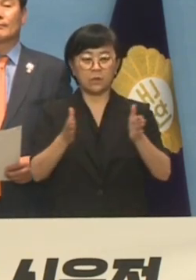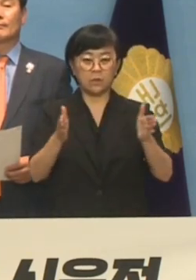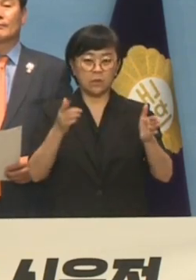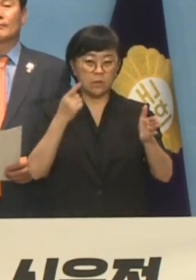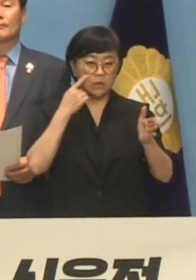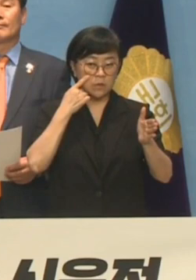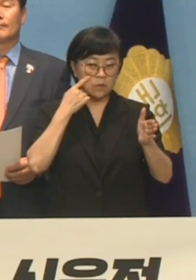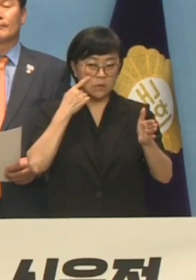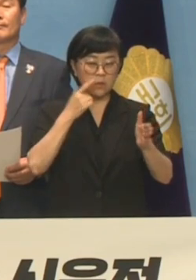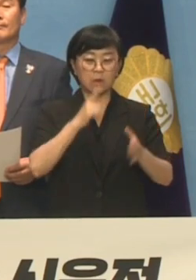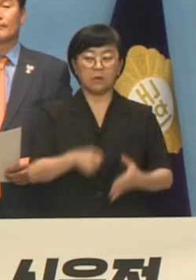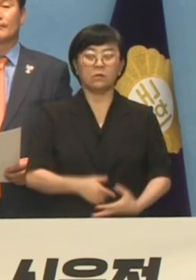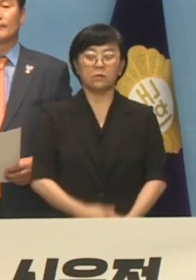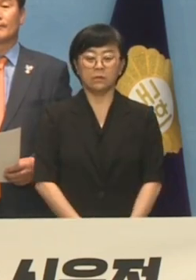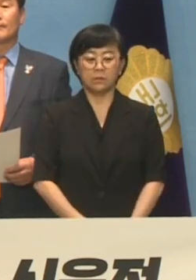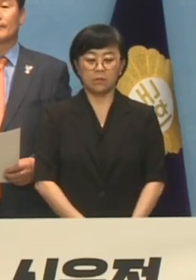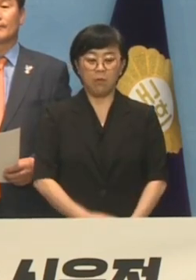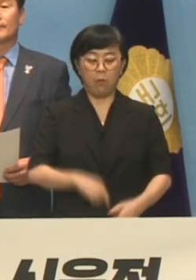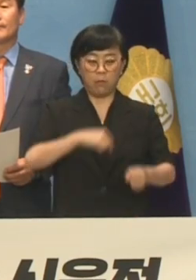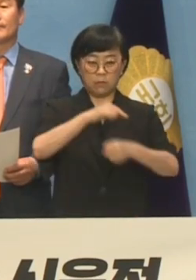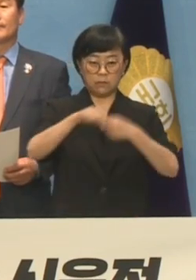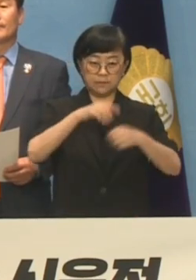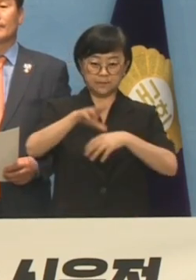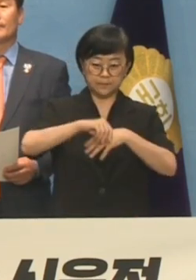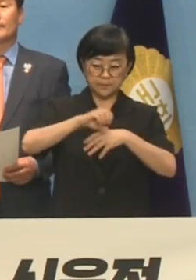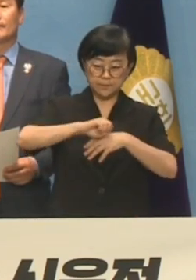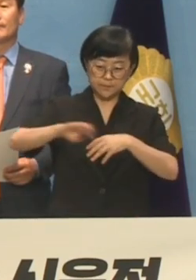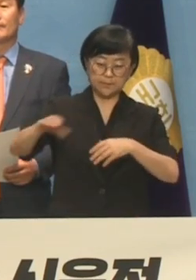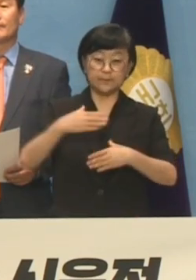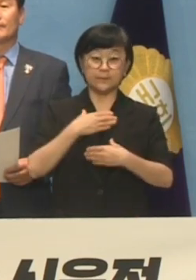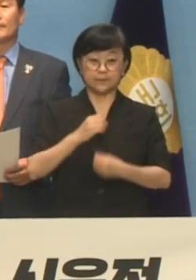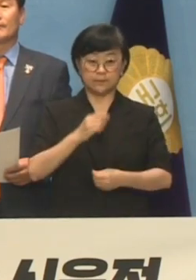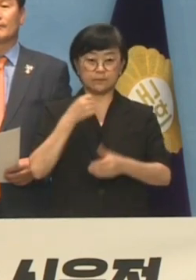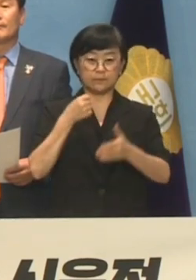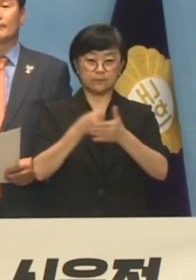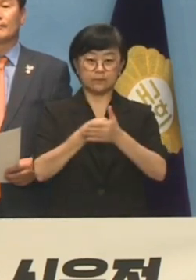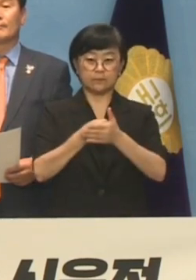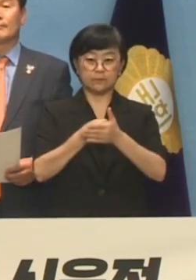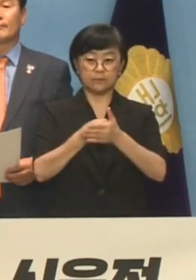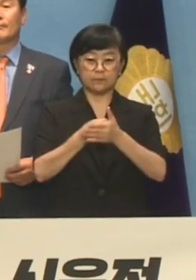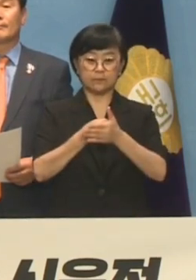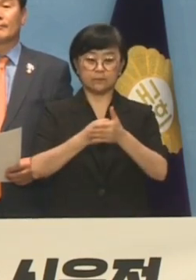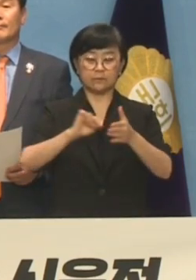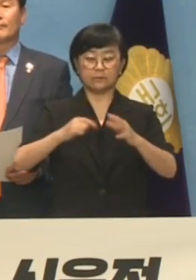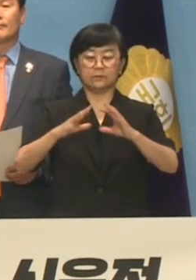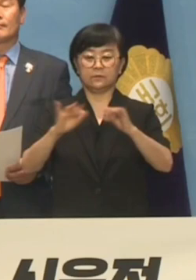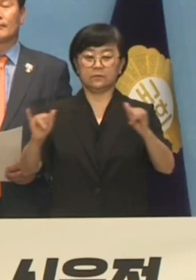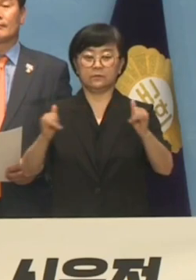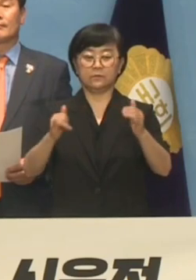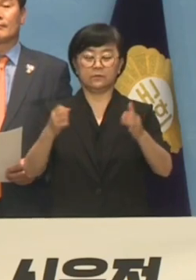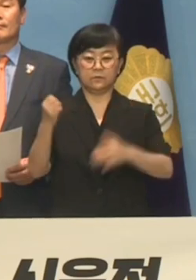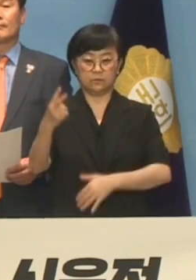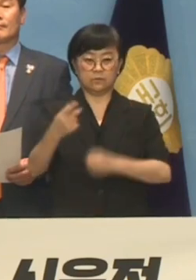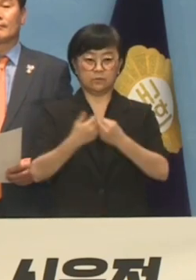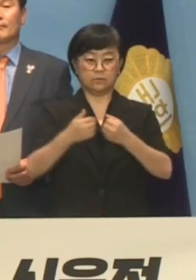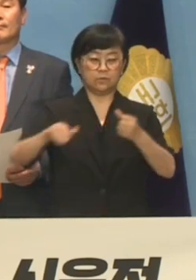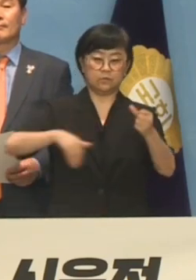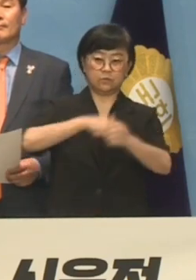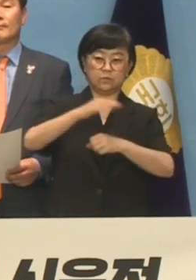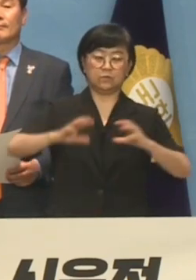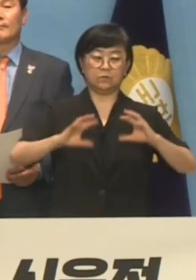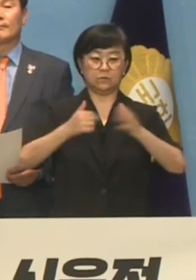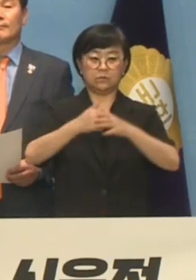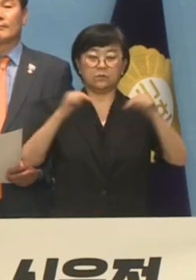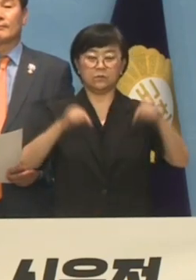실시한다고 밝혔습니다. 원전 오염수 방류가 안전하다는 결론도 자국민을 비롯한 주변